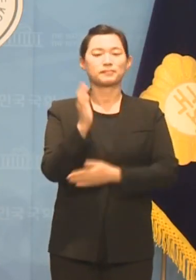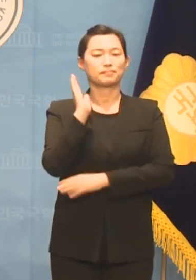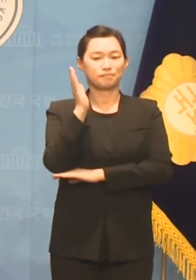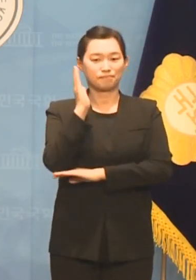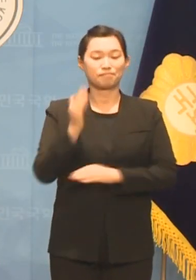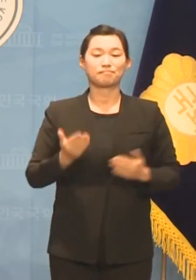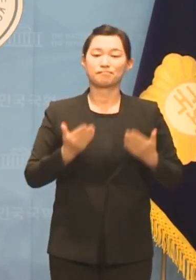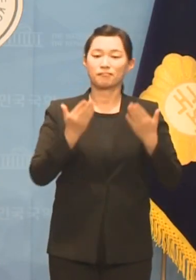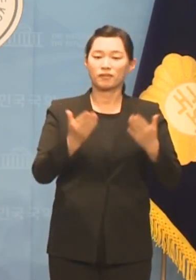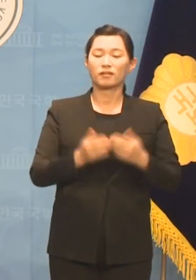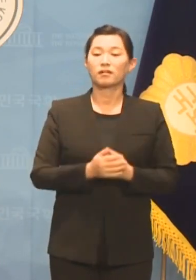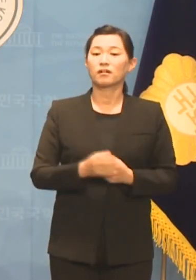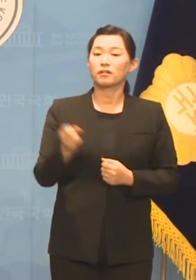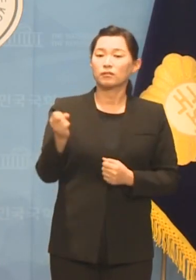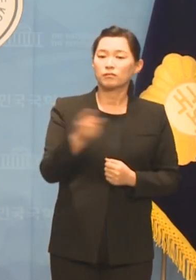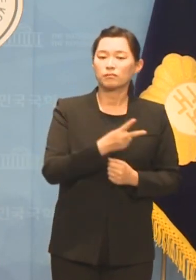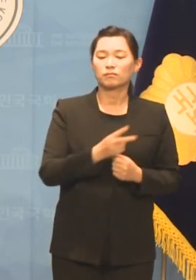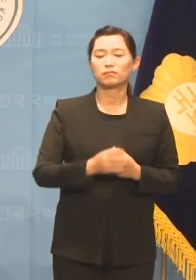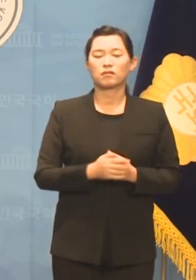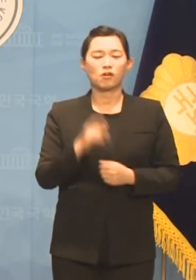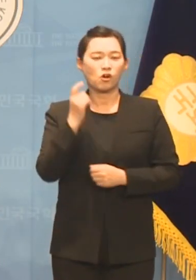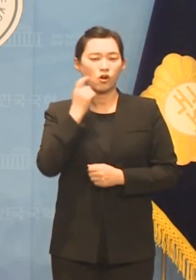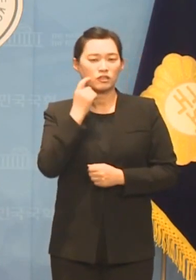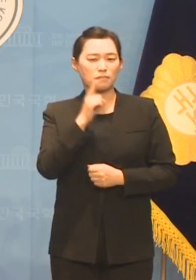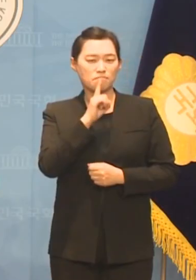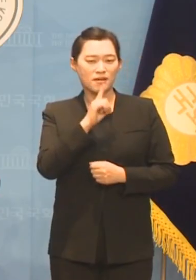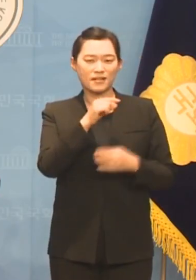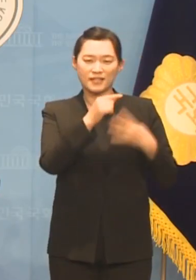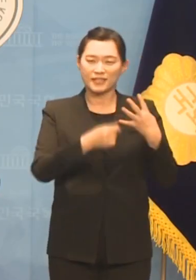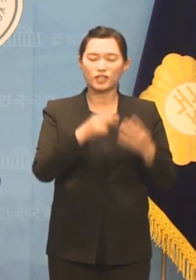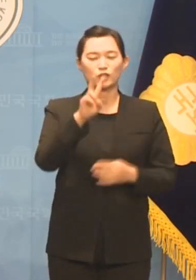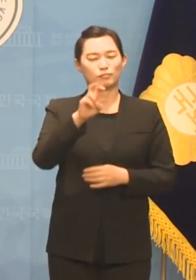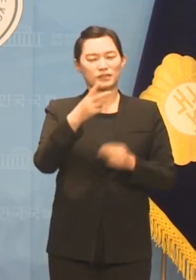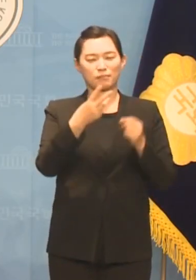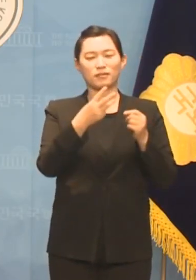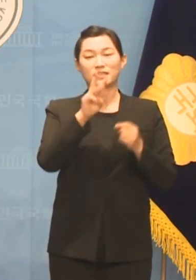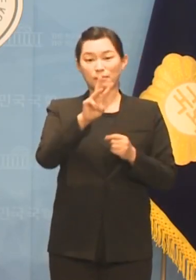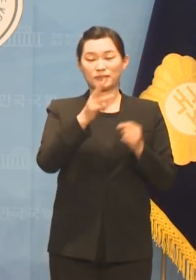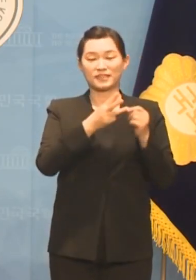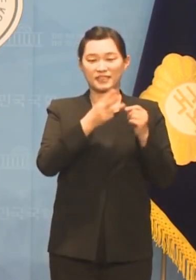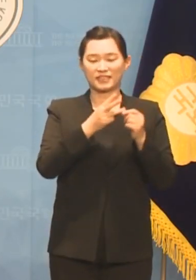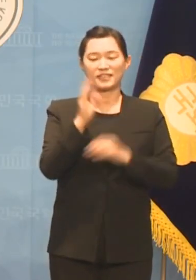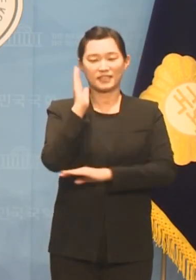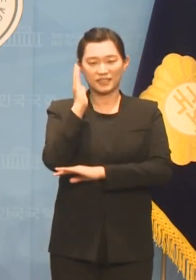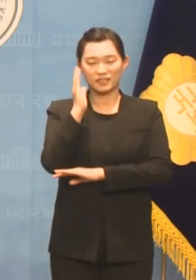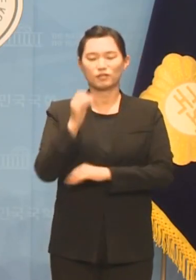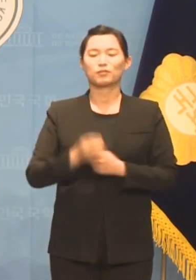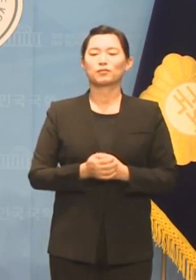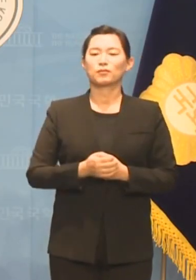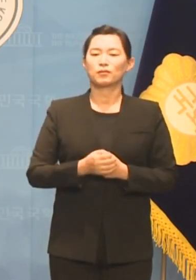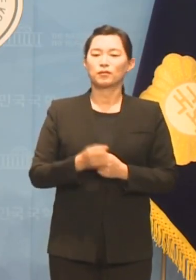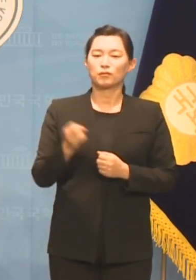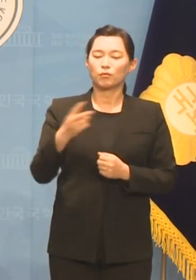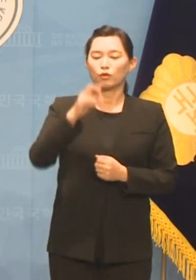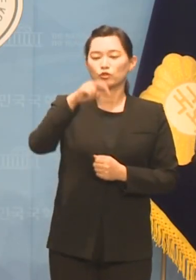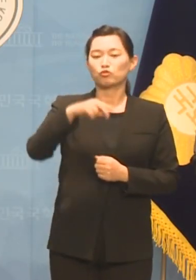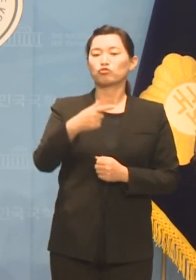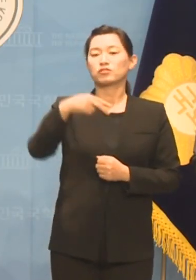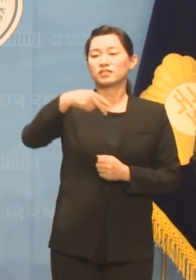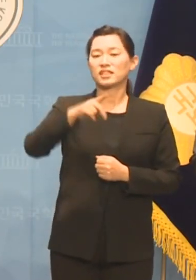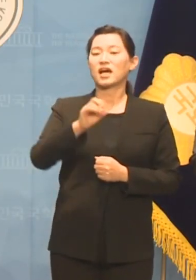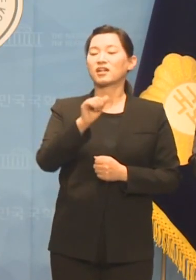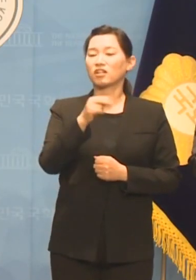것이고요. 그리고 거짓말 시리즈 23번째 내용과 함께 윤상현, 권영세